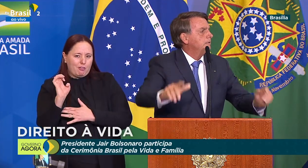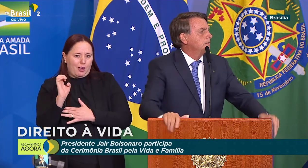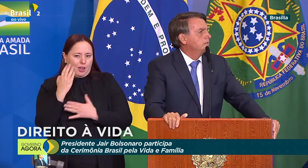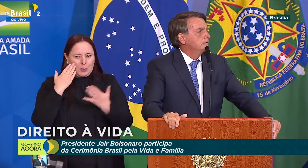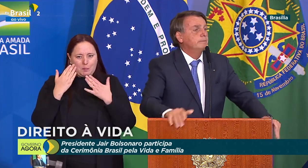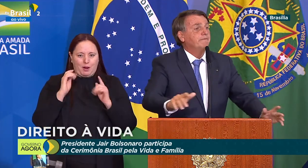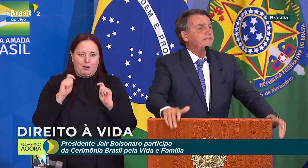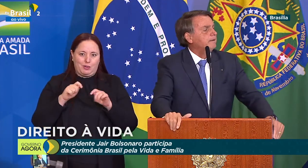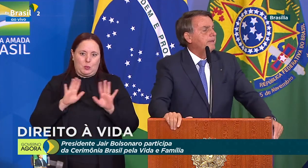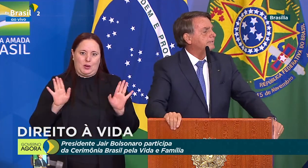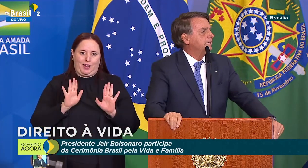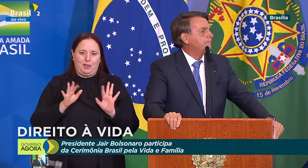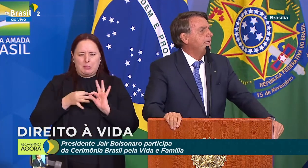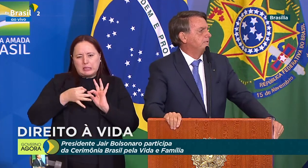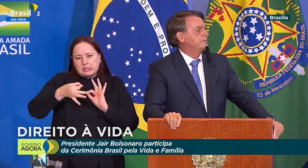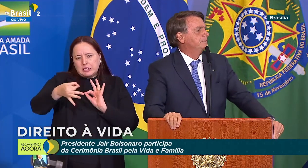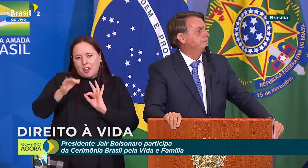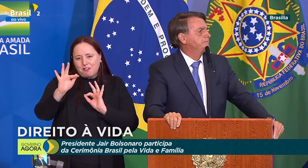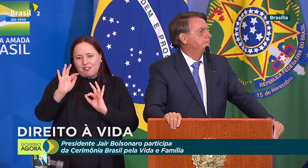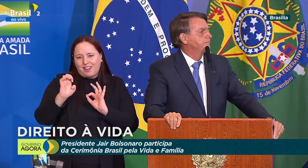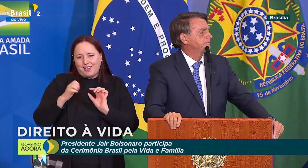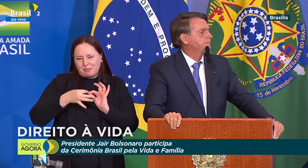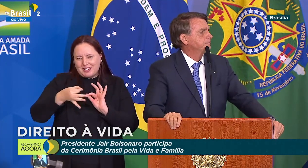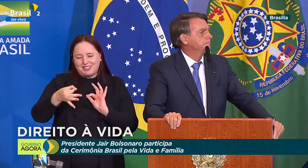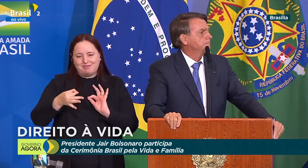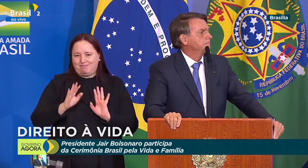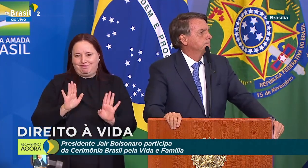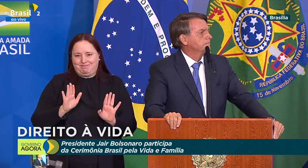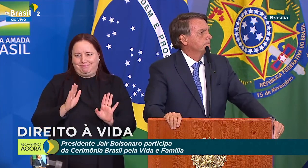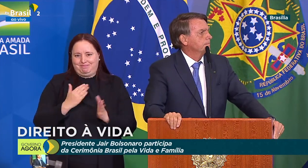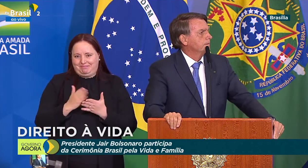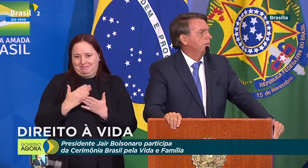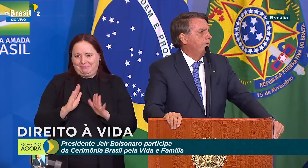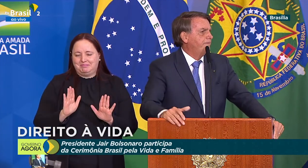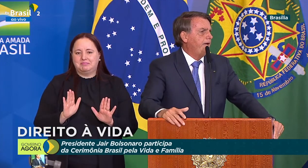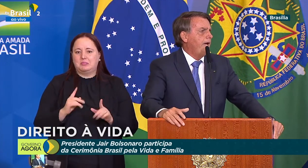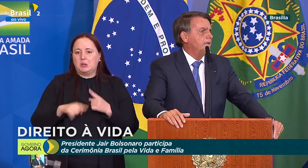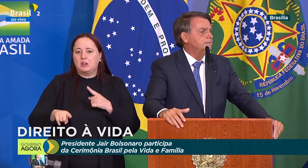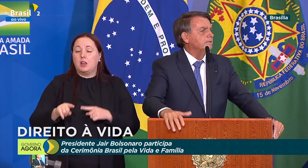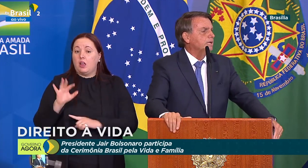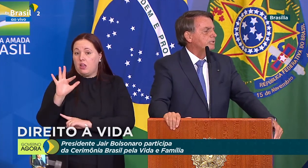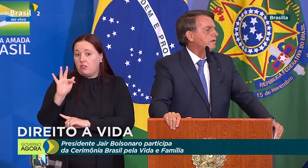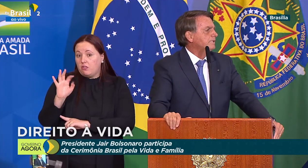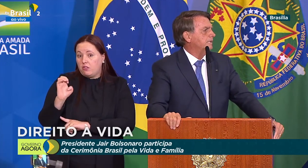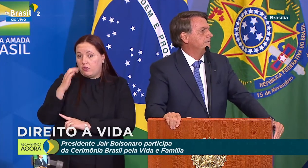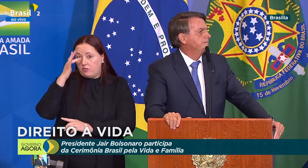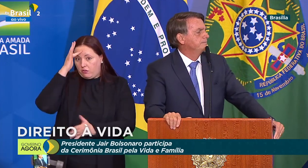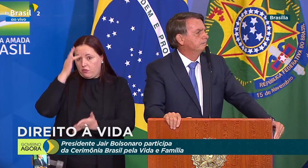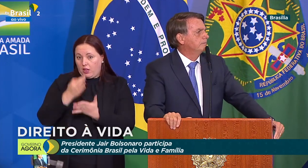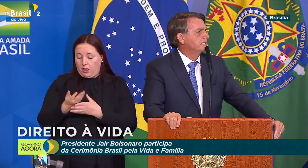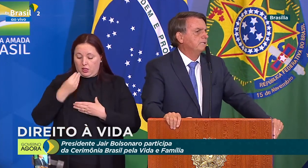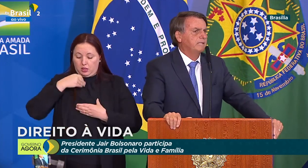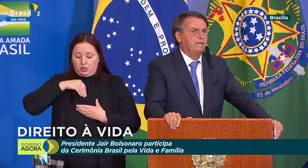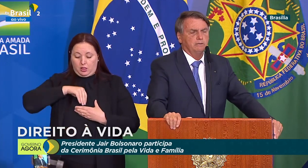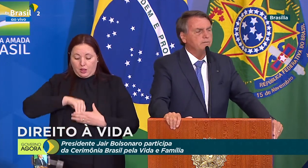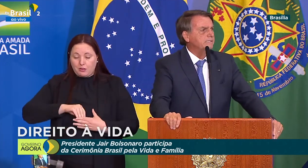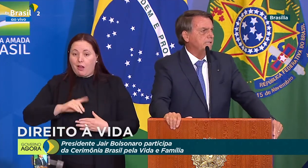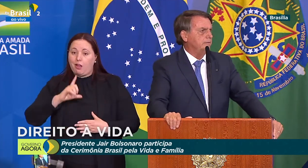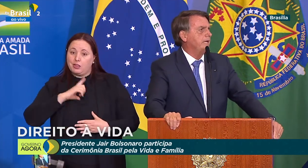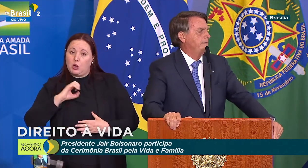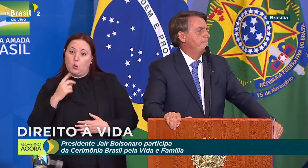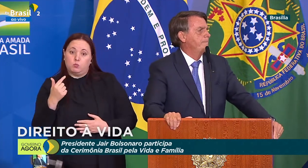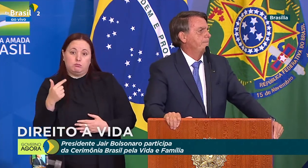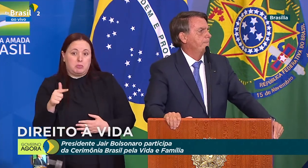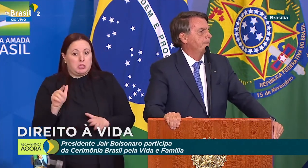tem uma uma uma fita métrica para isso e a fé tá dentro de você ou você